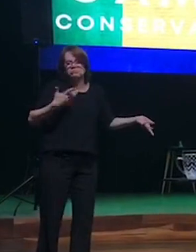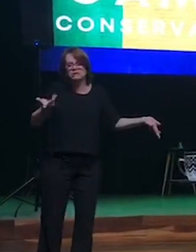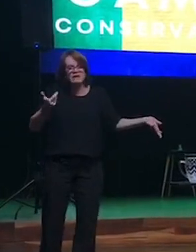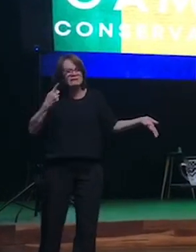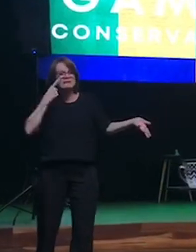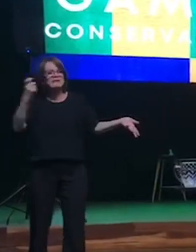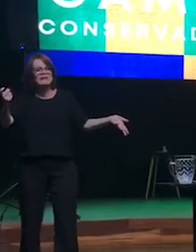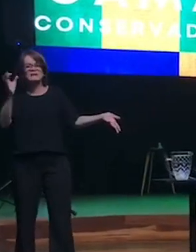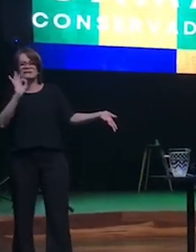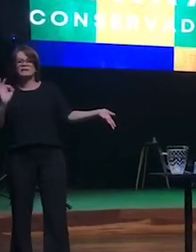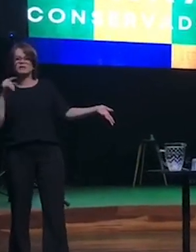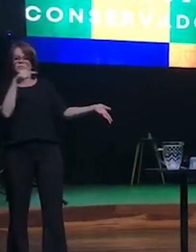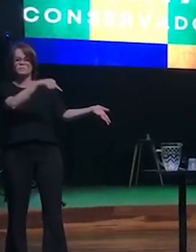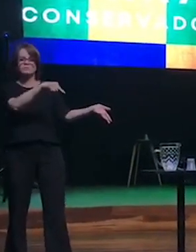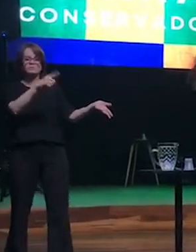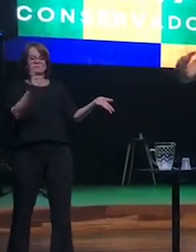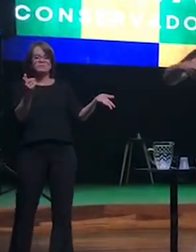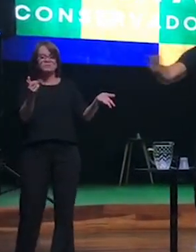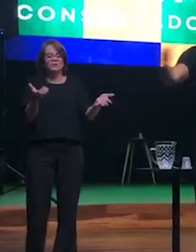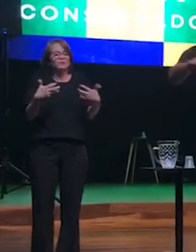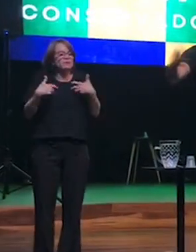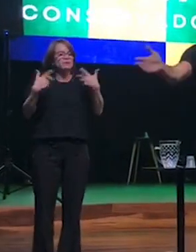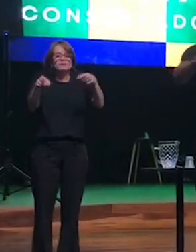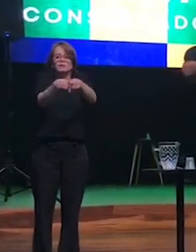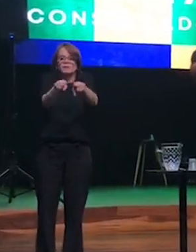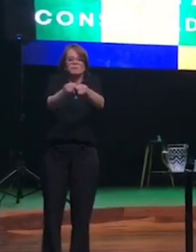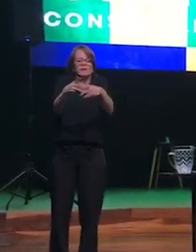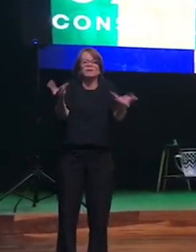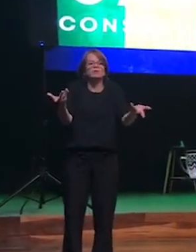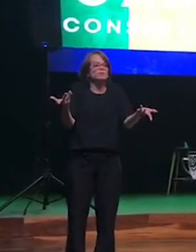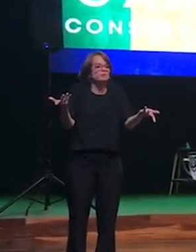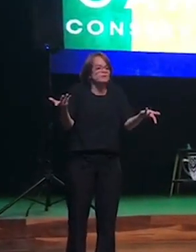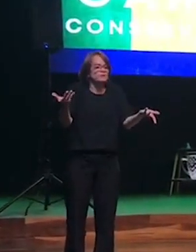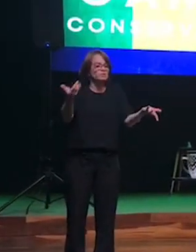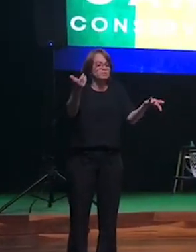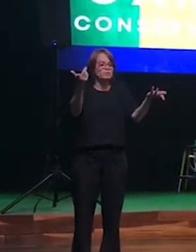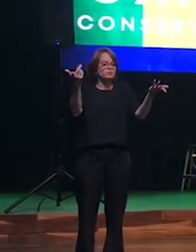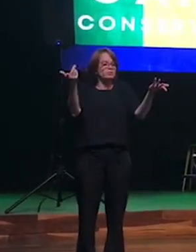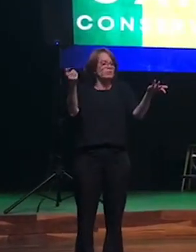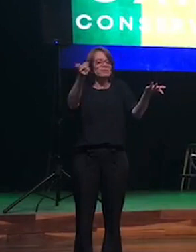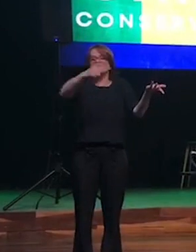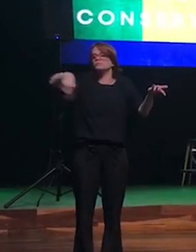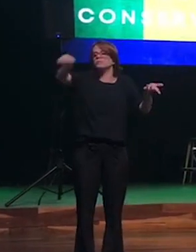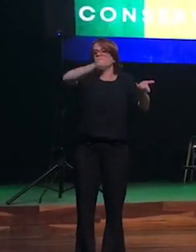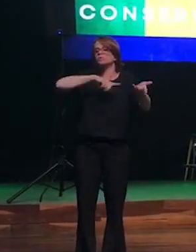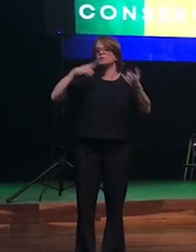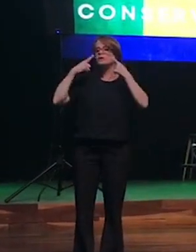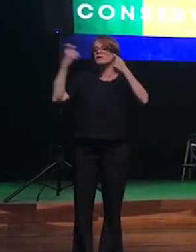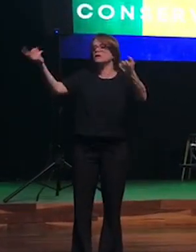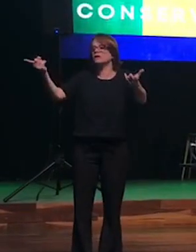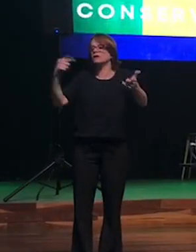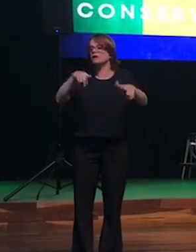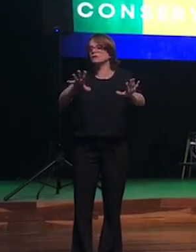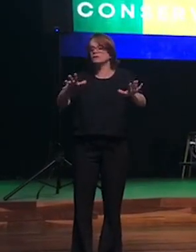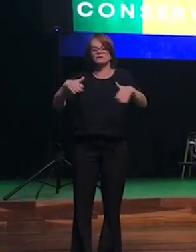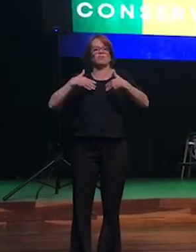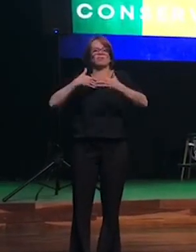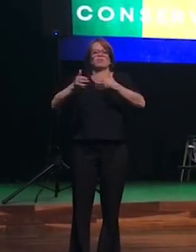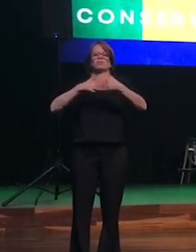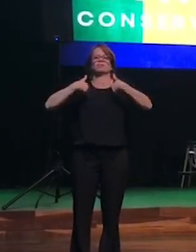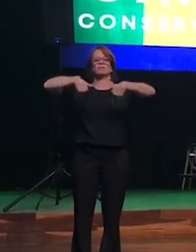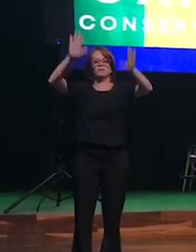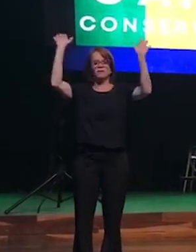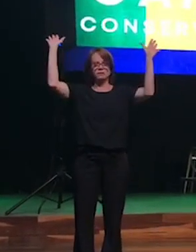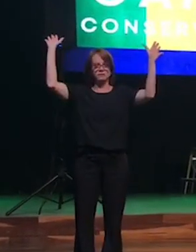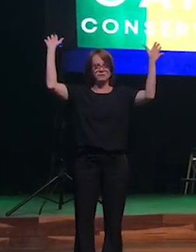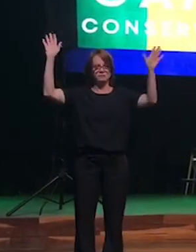mim. E não deveria interessar a uns da forma como o outro transa. Dane-se.